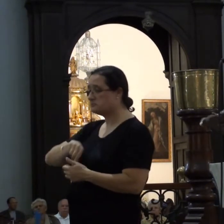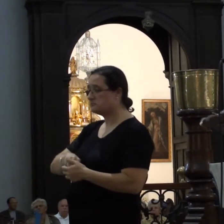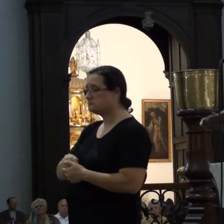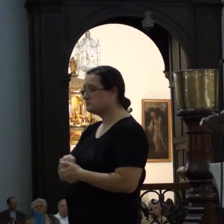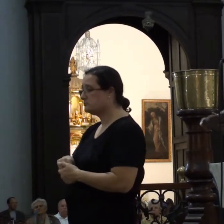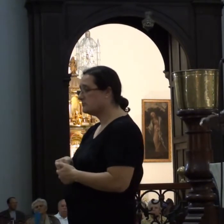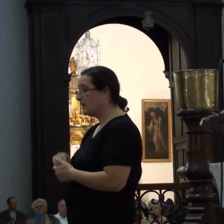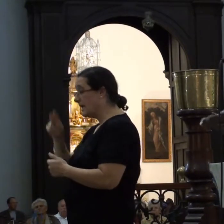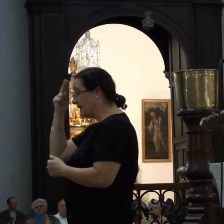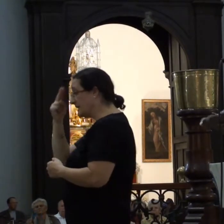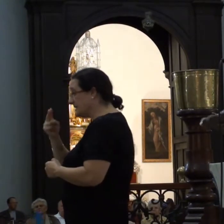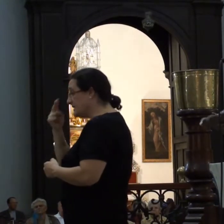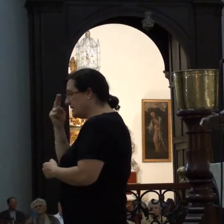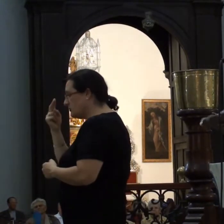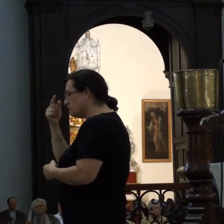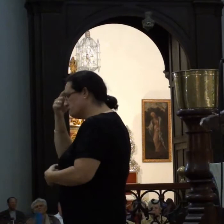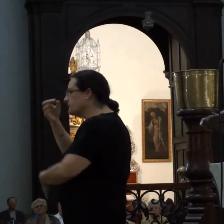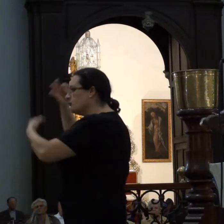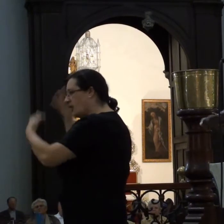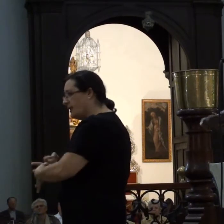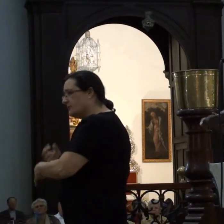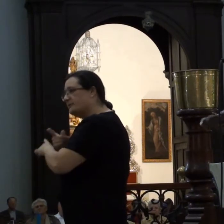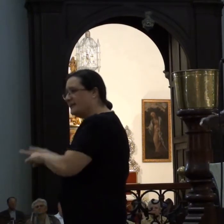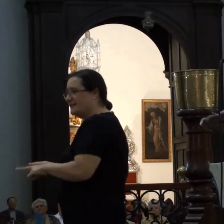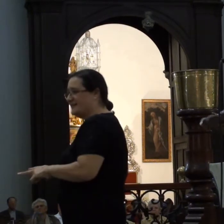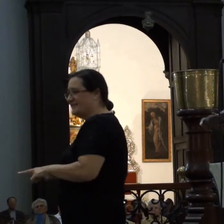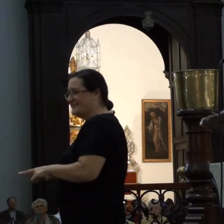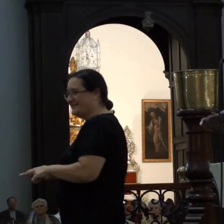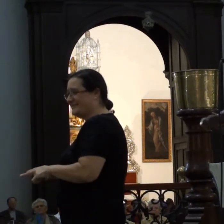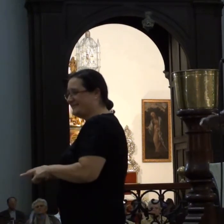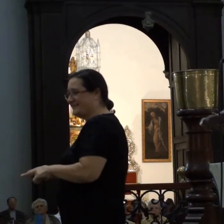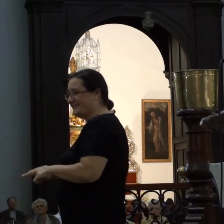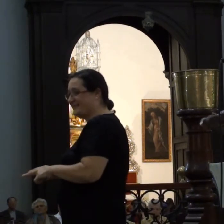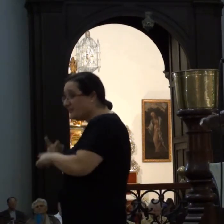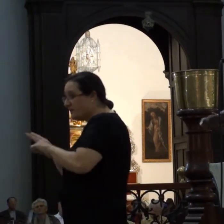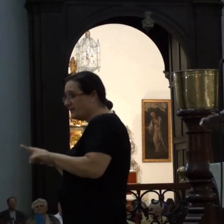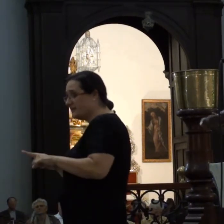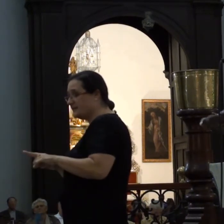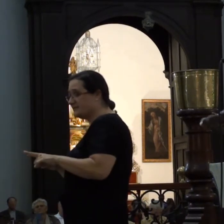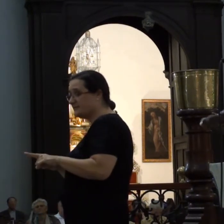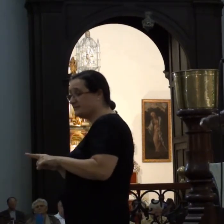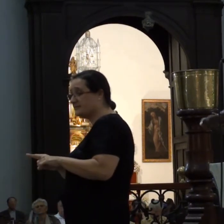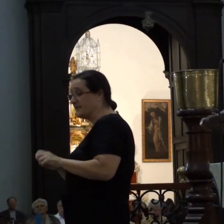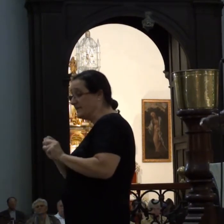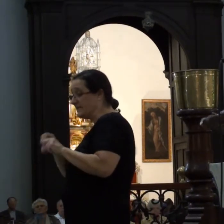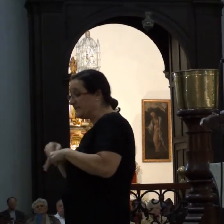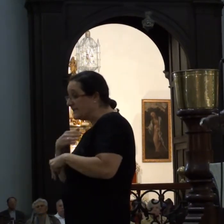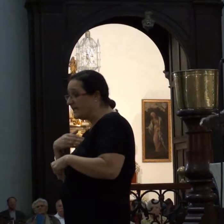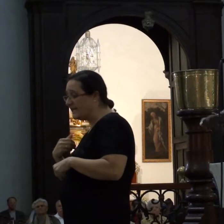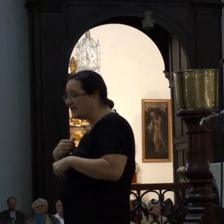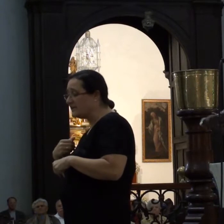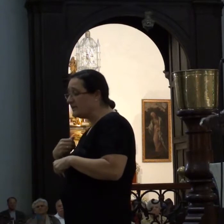a un cristianismo de convicción de importante sin querer